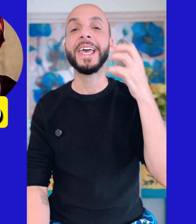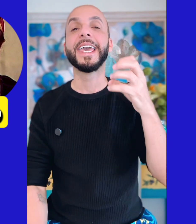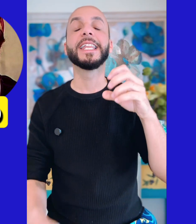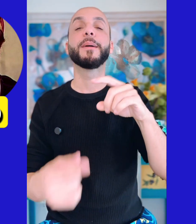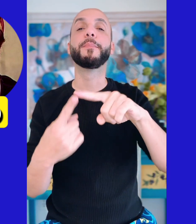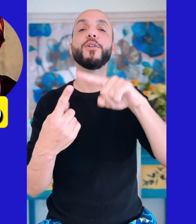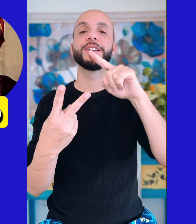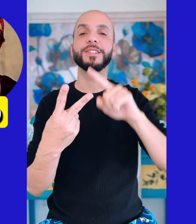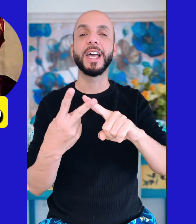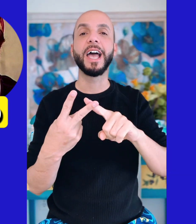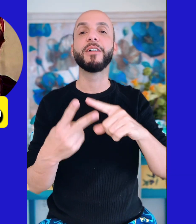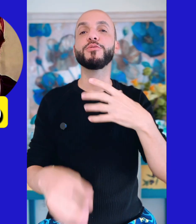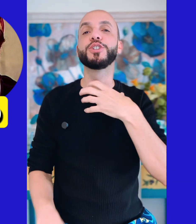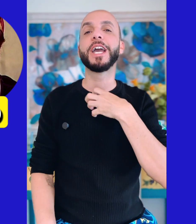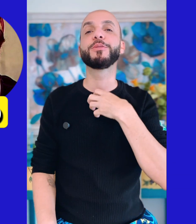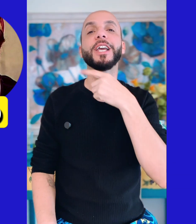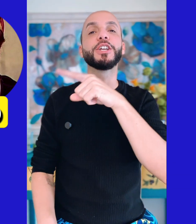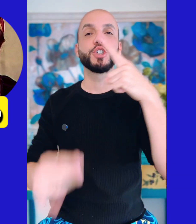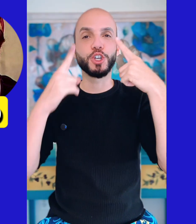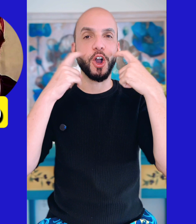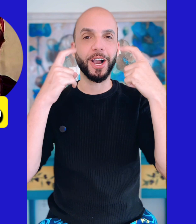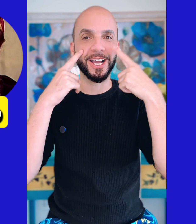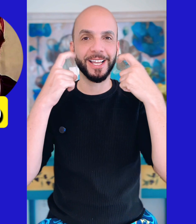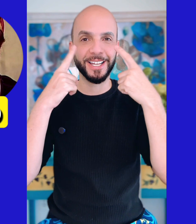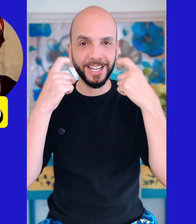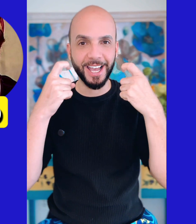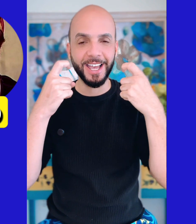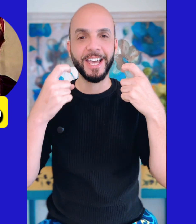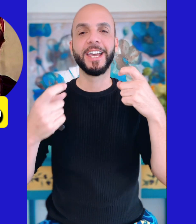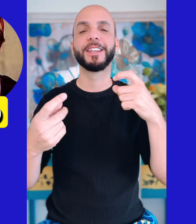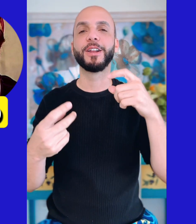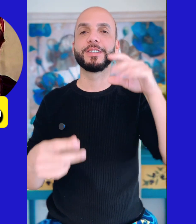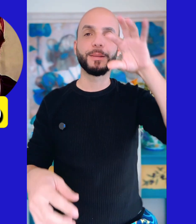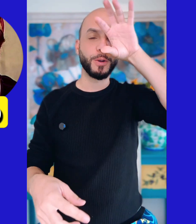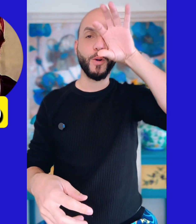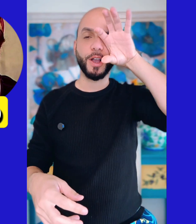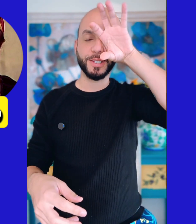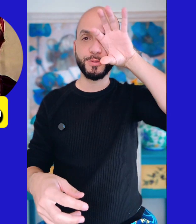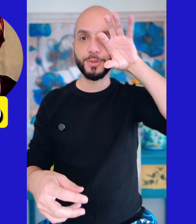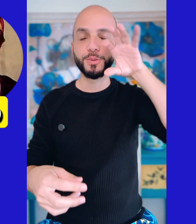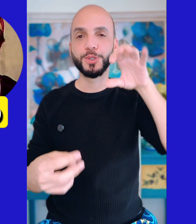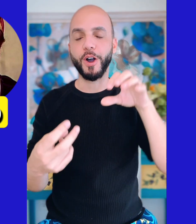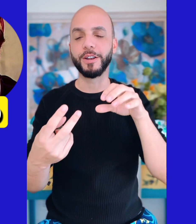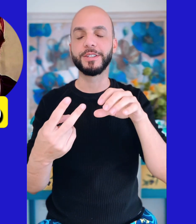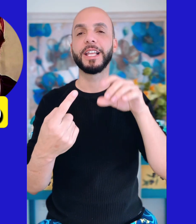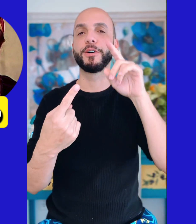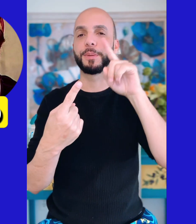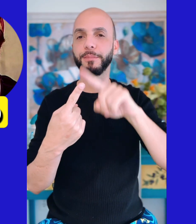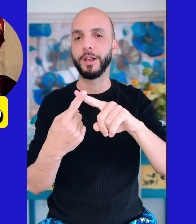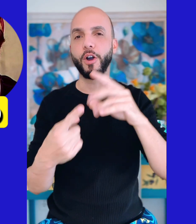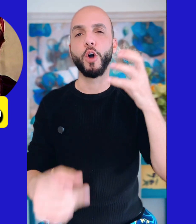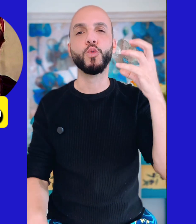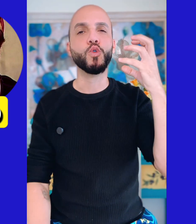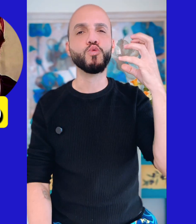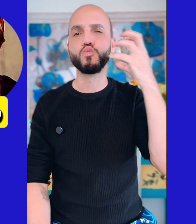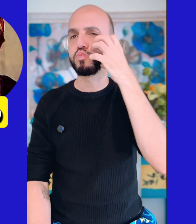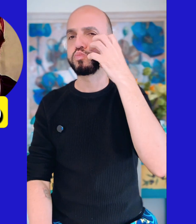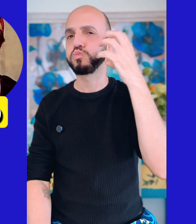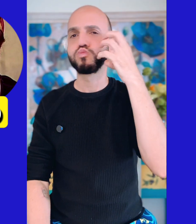E depois é o jeito que ele chora, né? Então, ele sempre coça os olhos, né? Então, primeiro, ó.